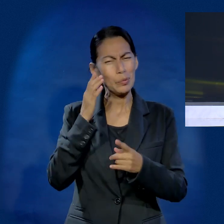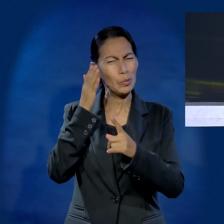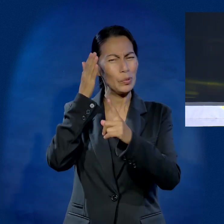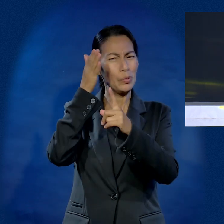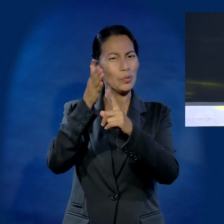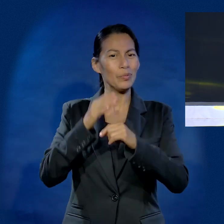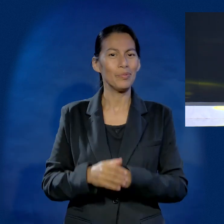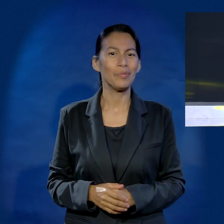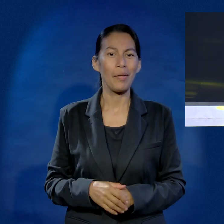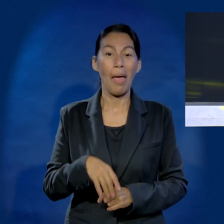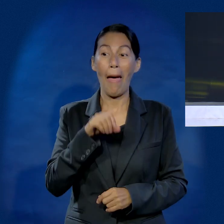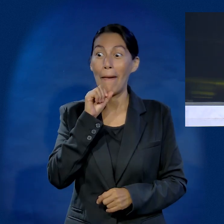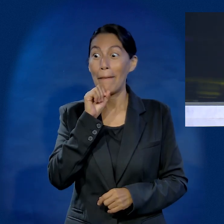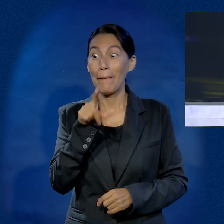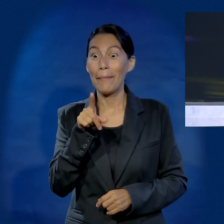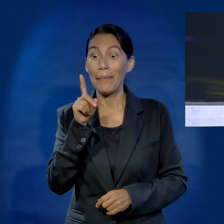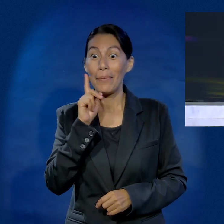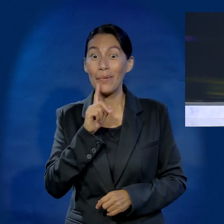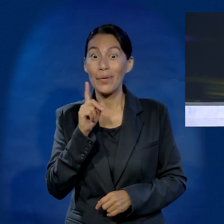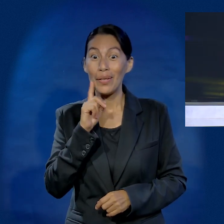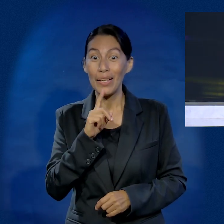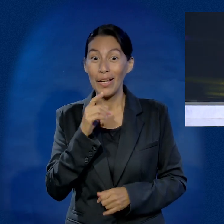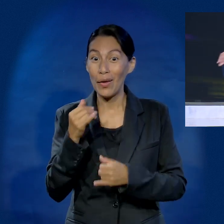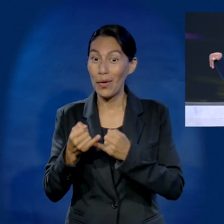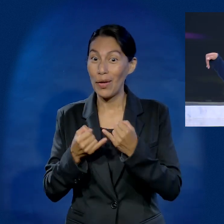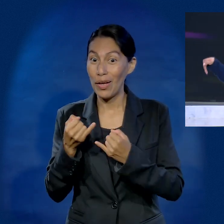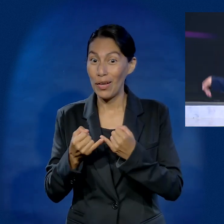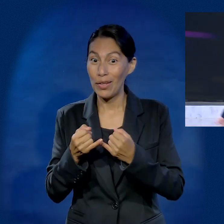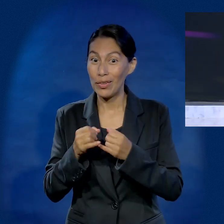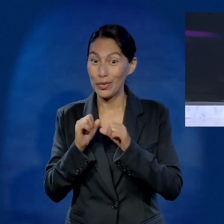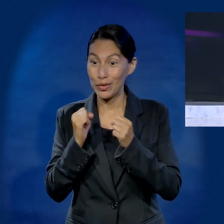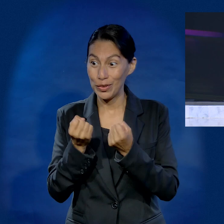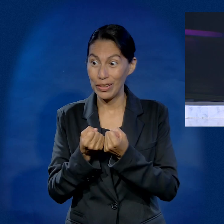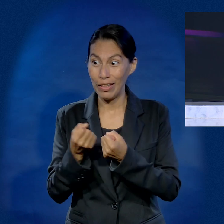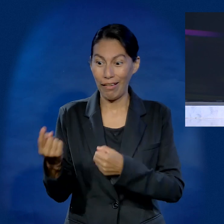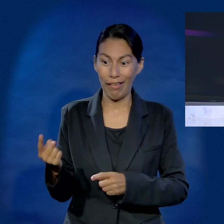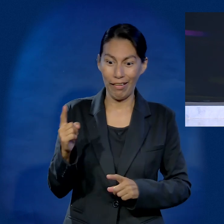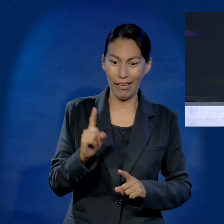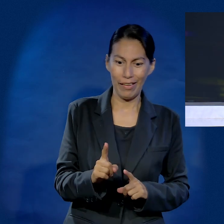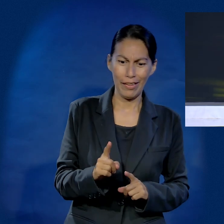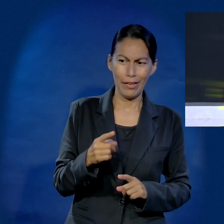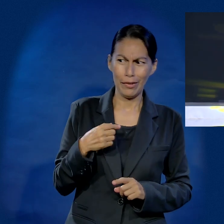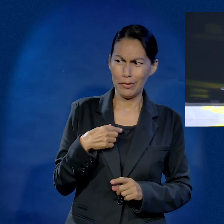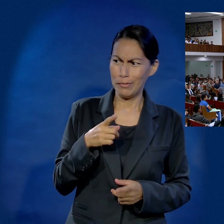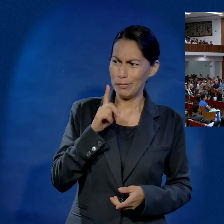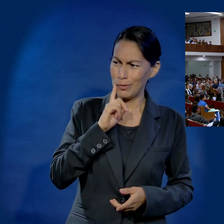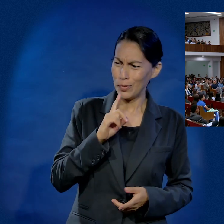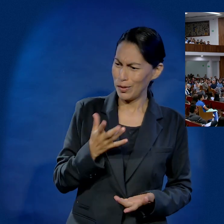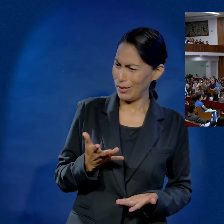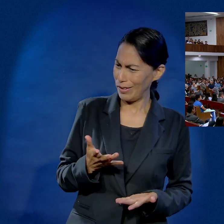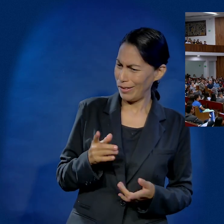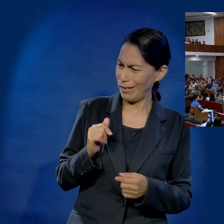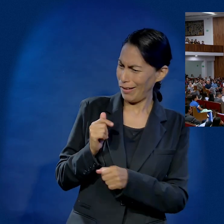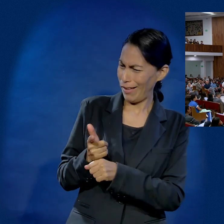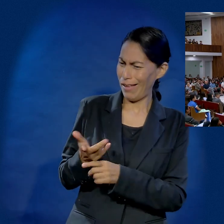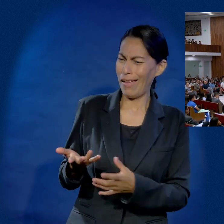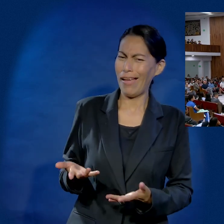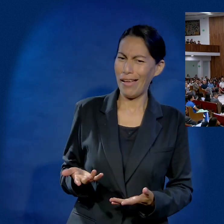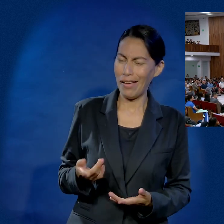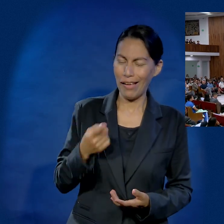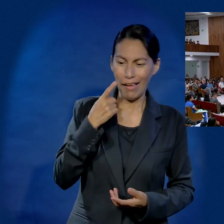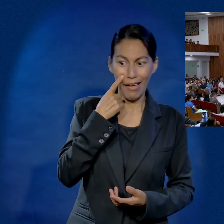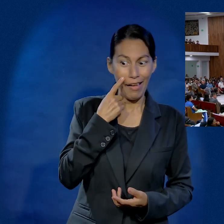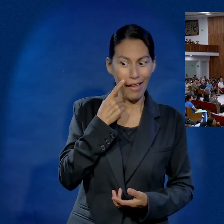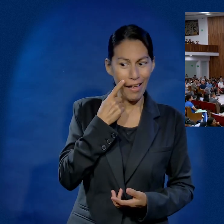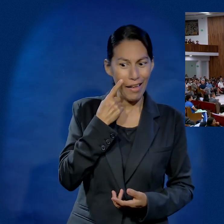ancianos visionarios que Dios tiene. Mandaron a la misma muchacha de los sociales. Y así empecé a decir, ¿esta muchacha dónde